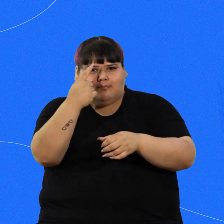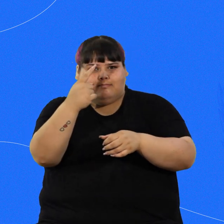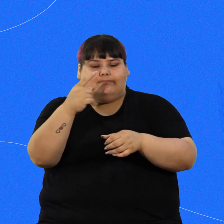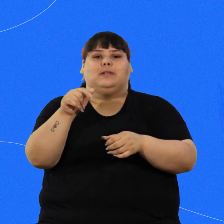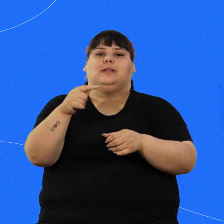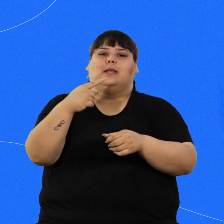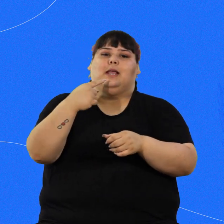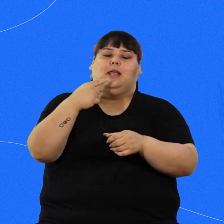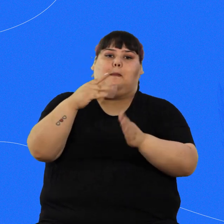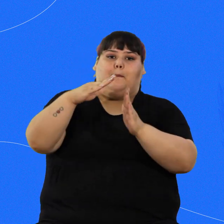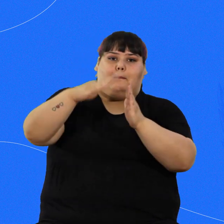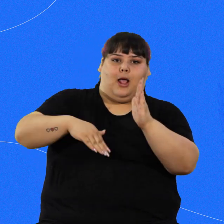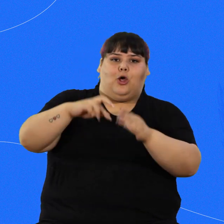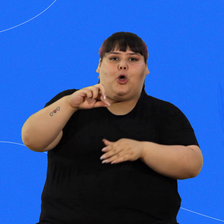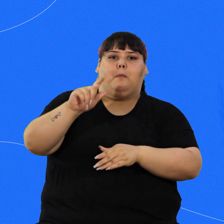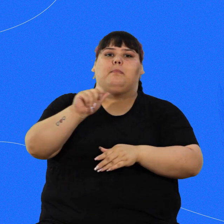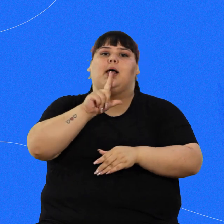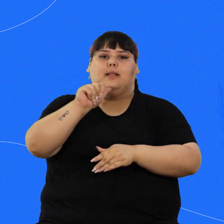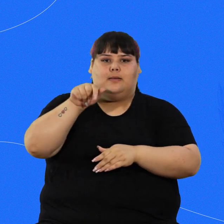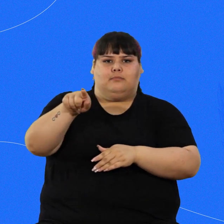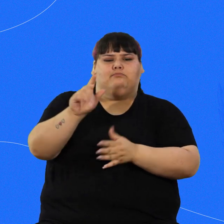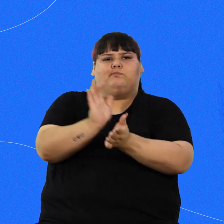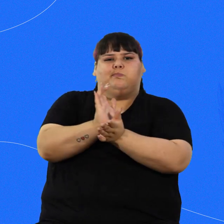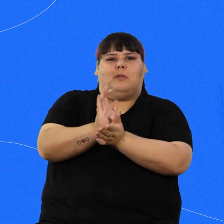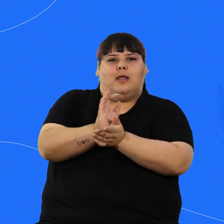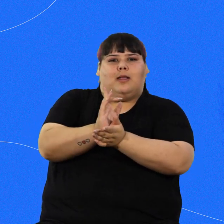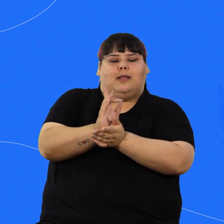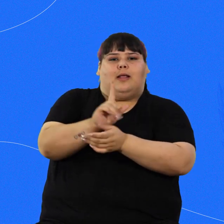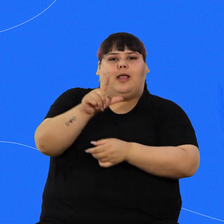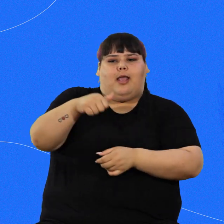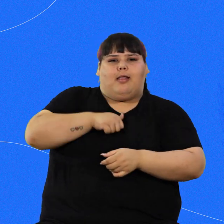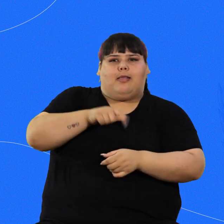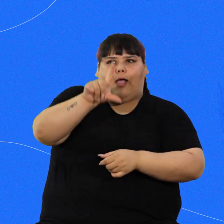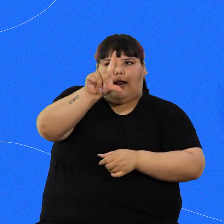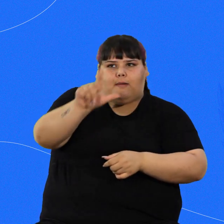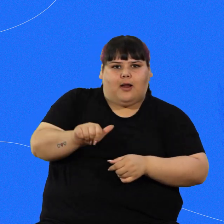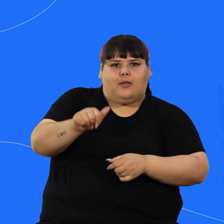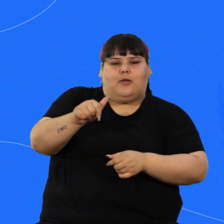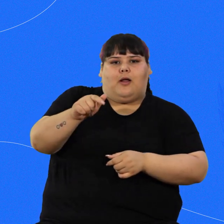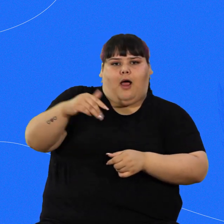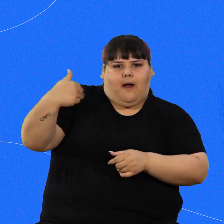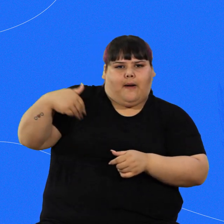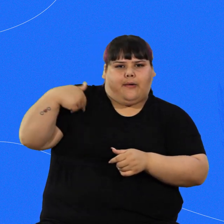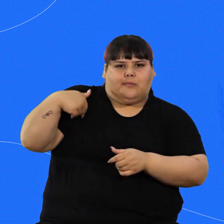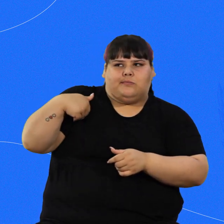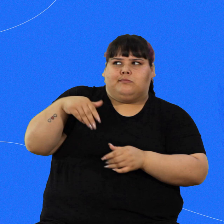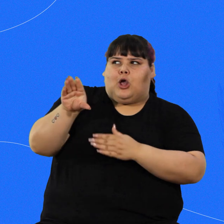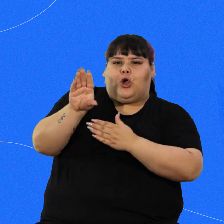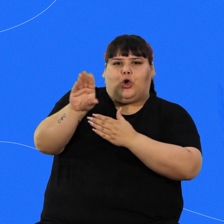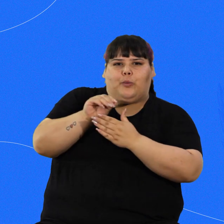blanco, representan la nacionalidad argentina, que se emblematiza en los colores de un cielo diurno.